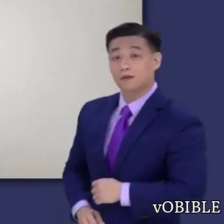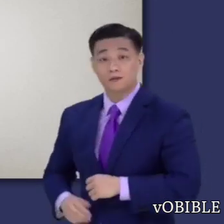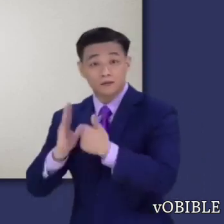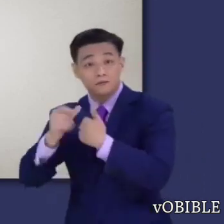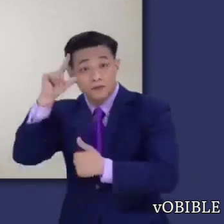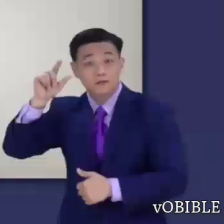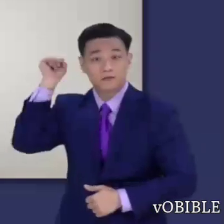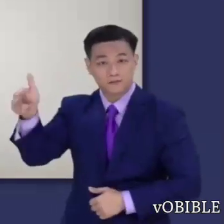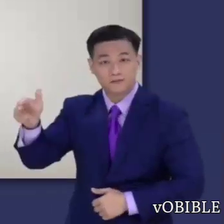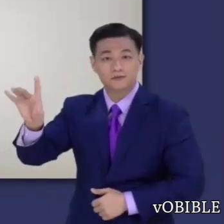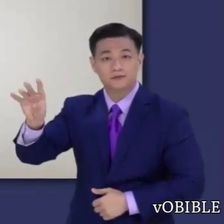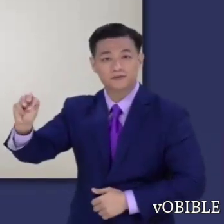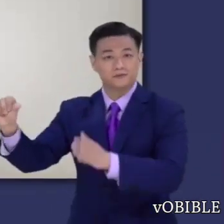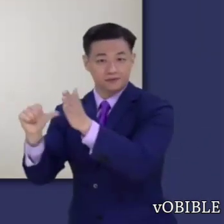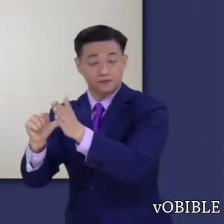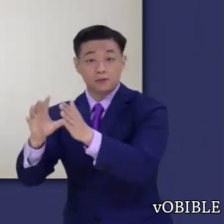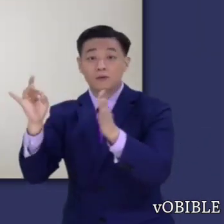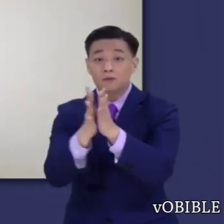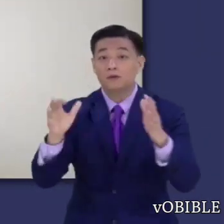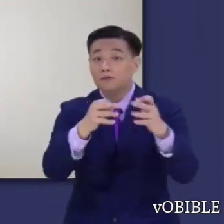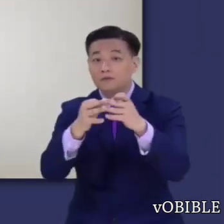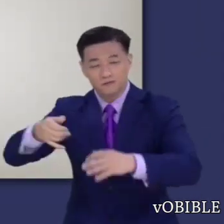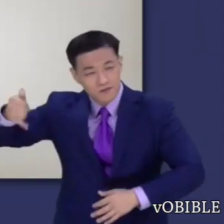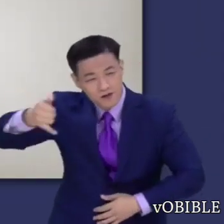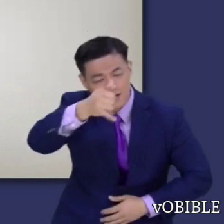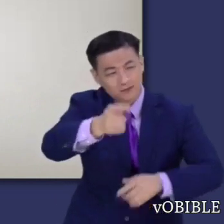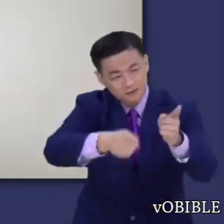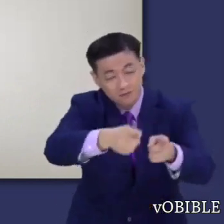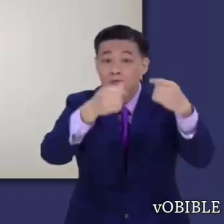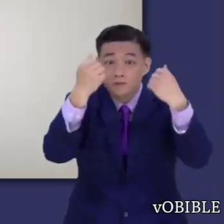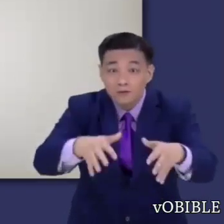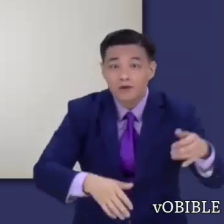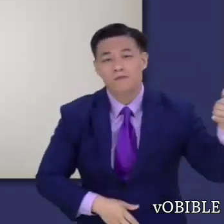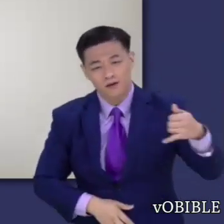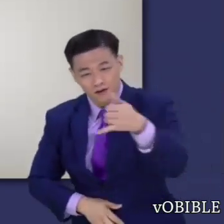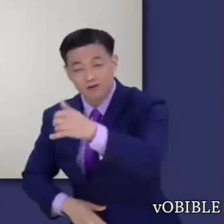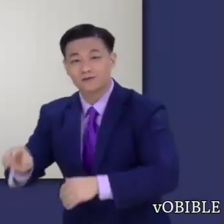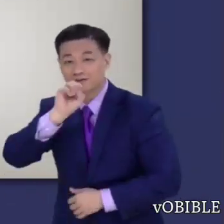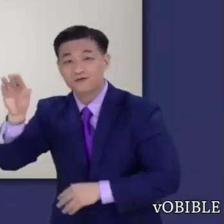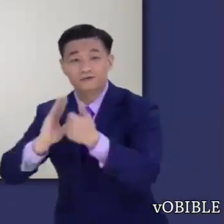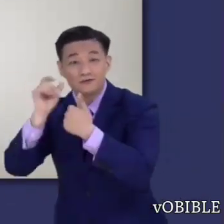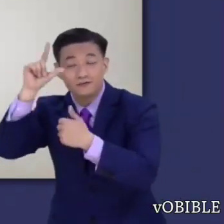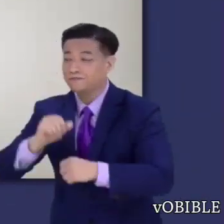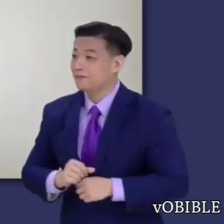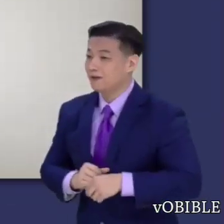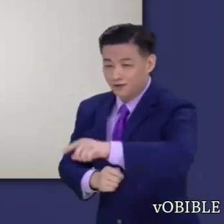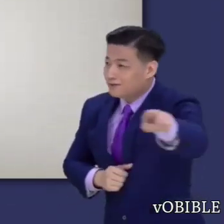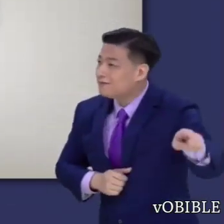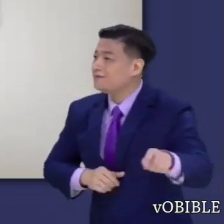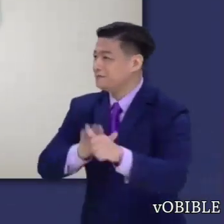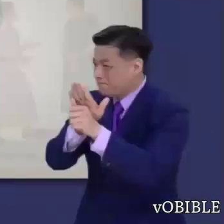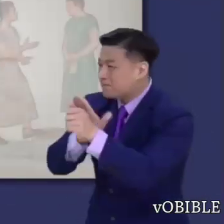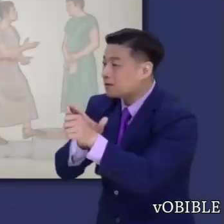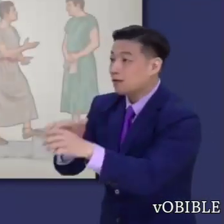第三章，保罗说他派提摩太去帖撒罗尼迦是为了巩固门徒的信心。现在